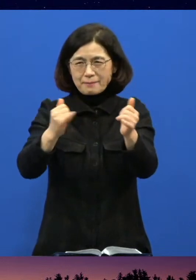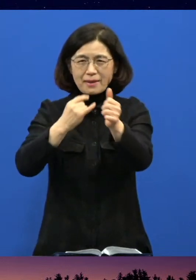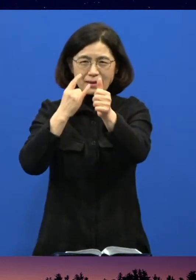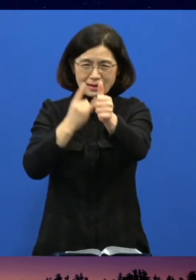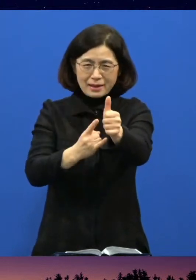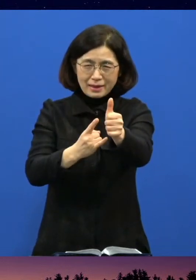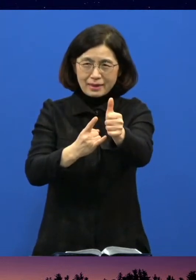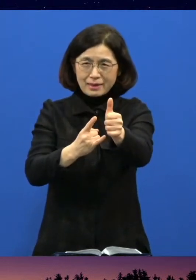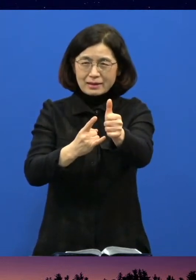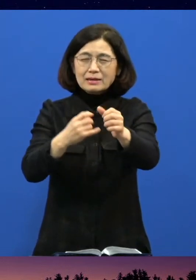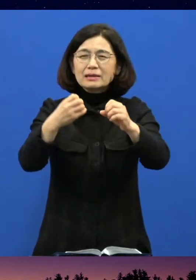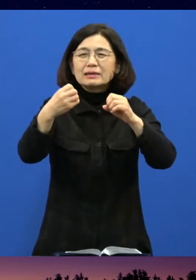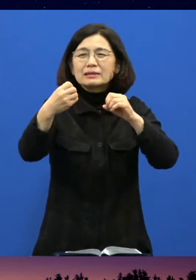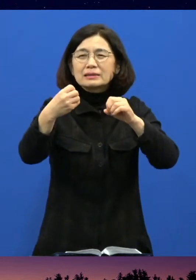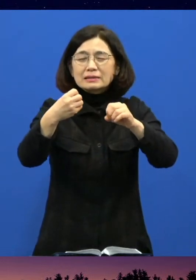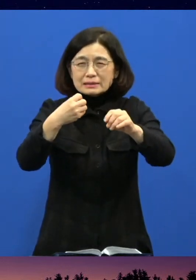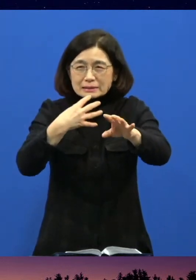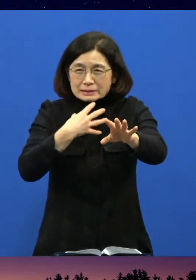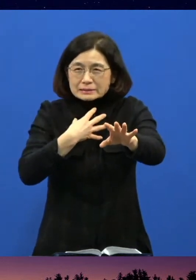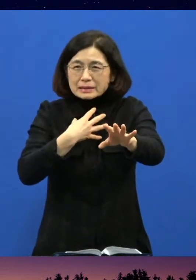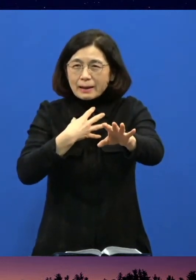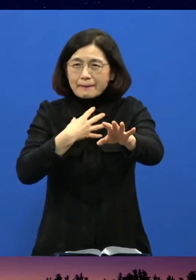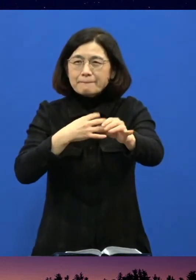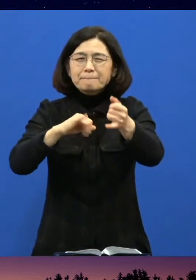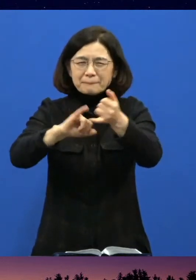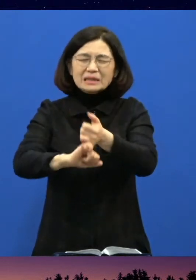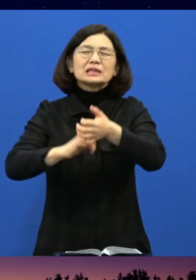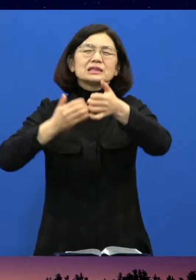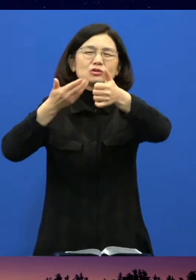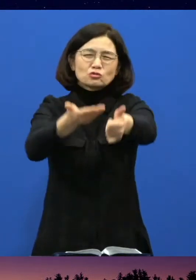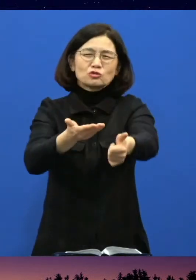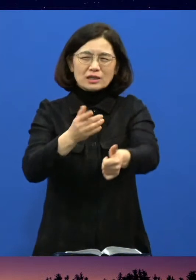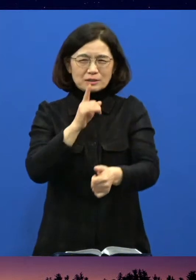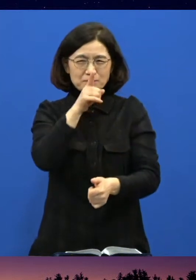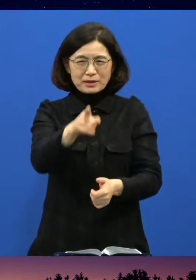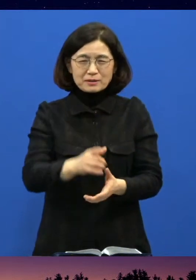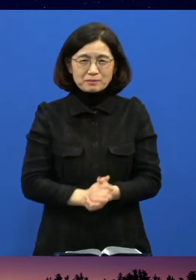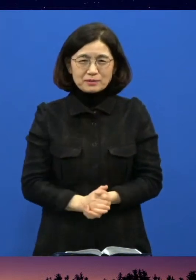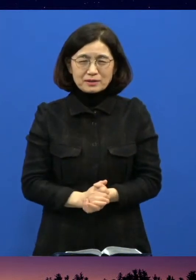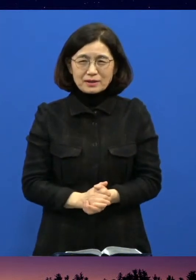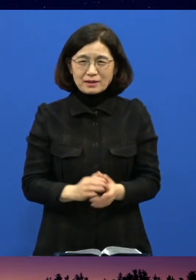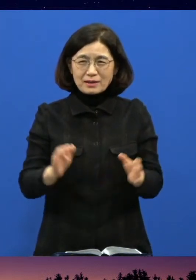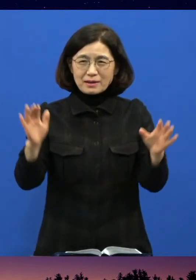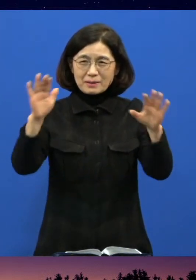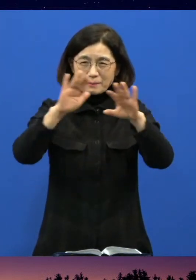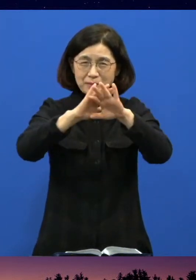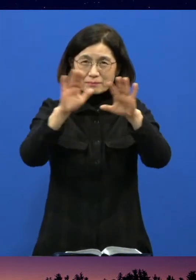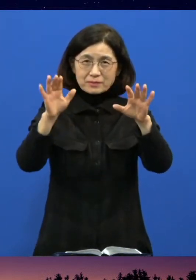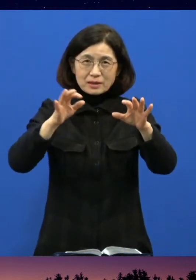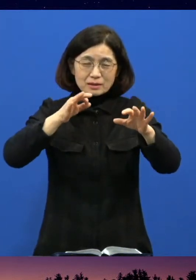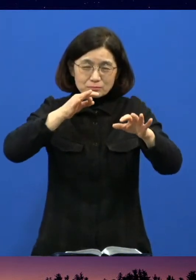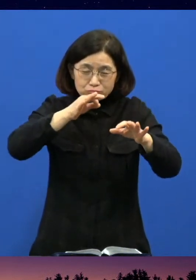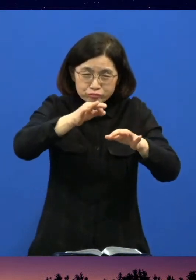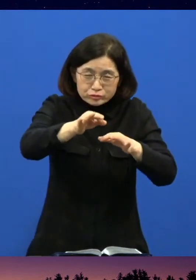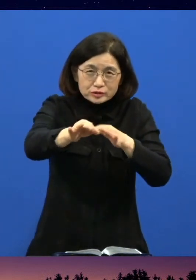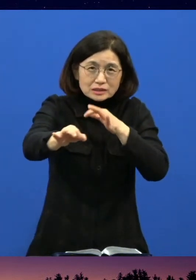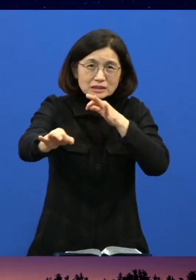택하신 자. 거기 줄을 꺼 놓으셔야 돼요. 하물며 밤낮 부르짖는 택하신 자. 이게